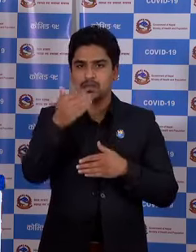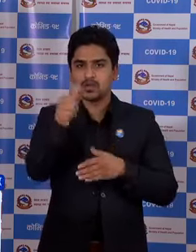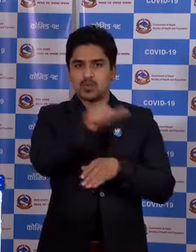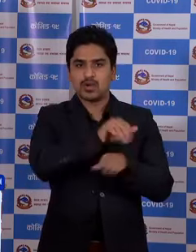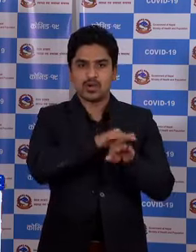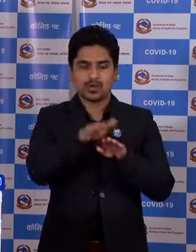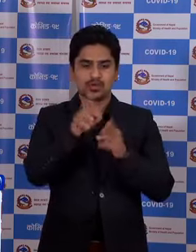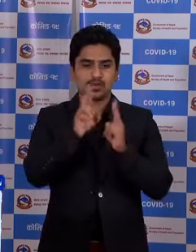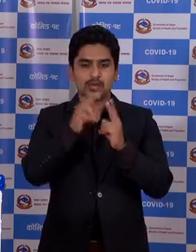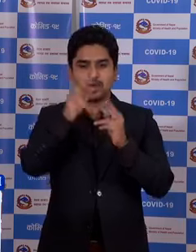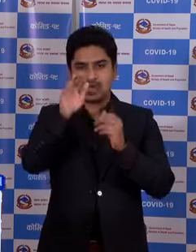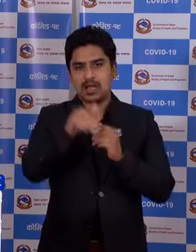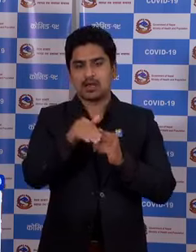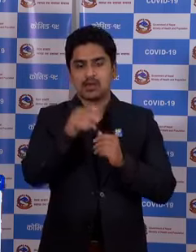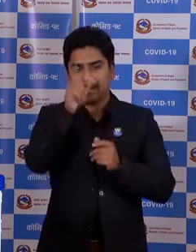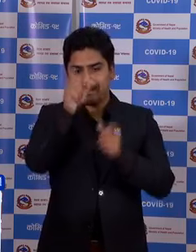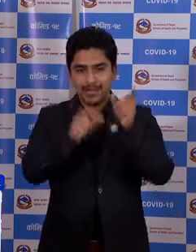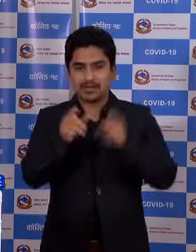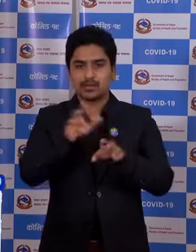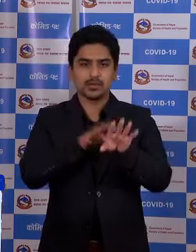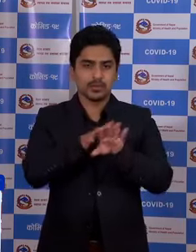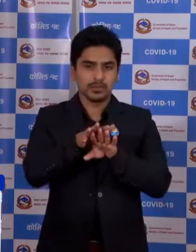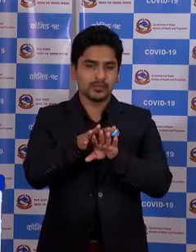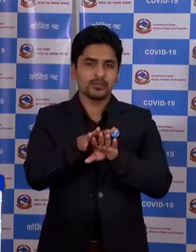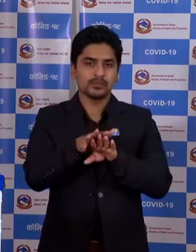उहाँको सम्पर्कमा आएका व्यक्तिहरूको